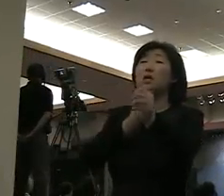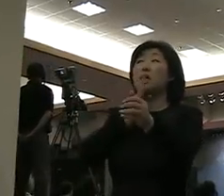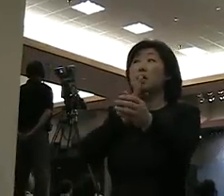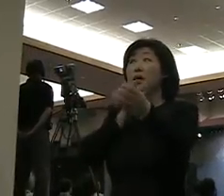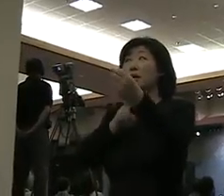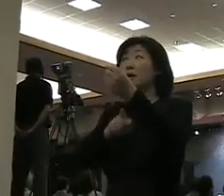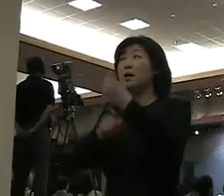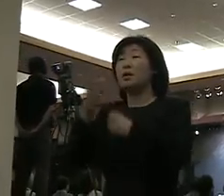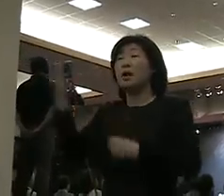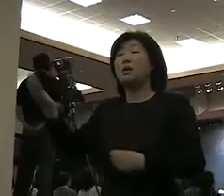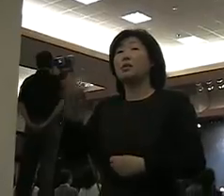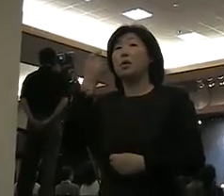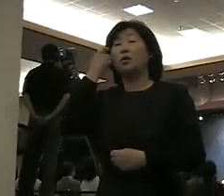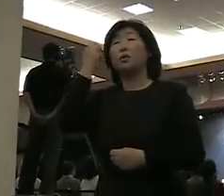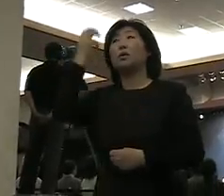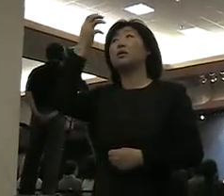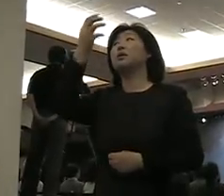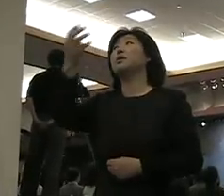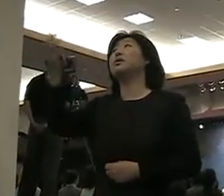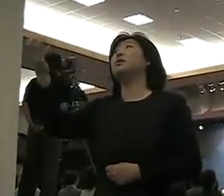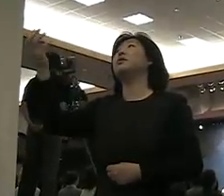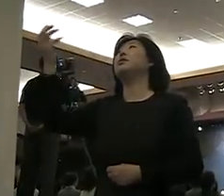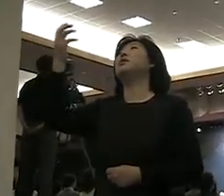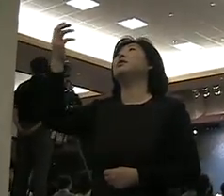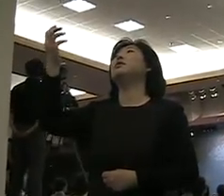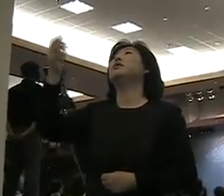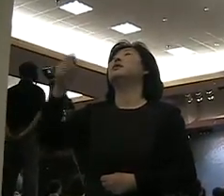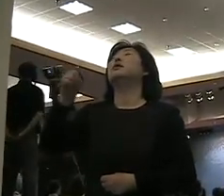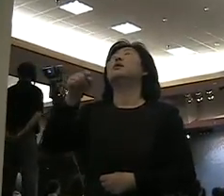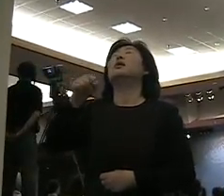오소서 진리의 성령님,